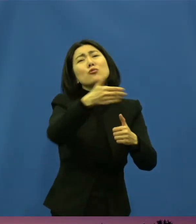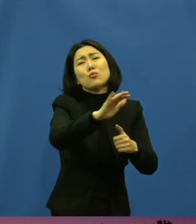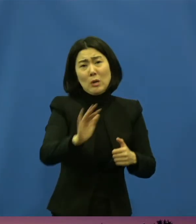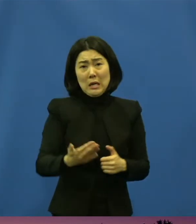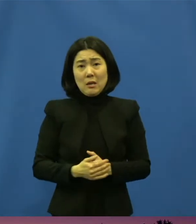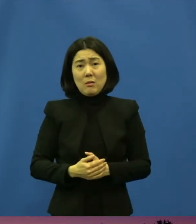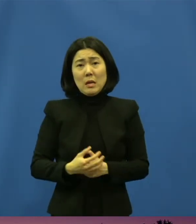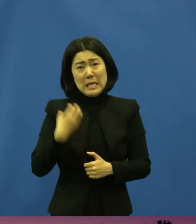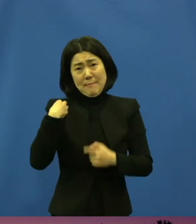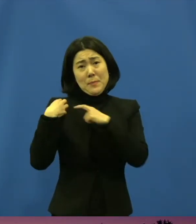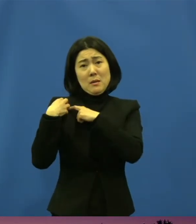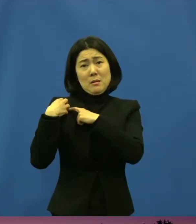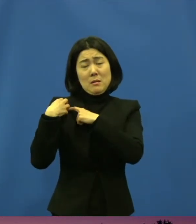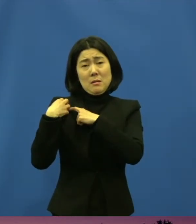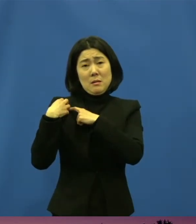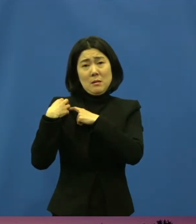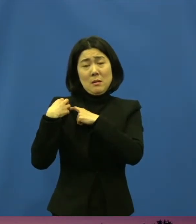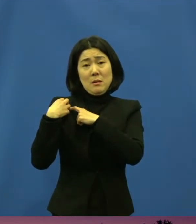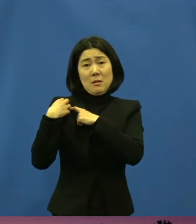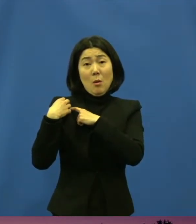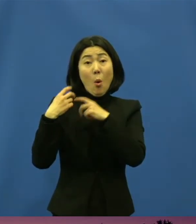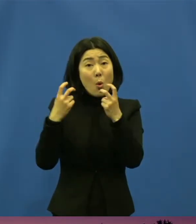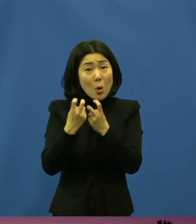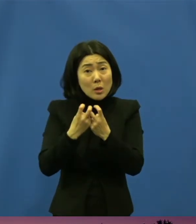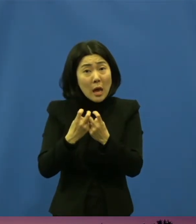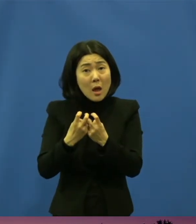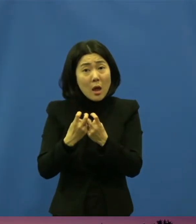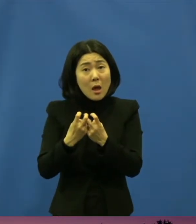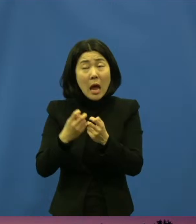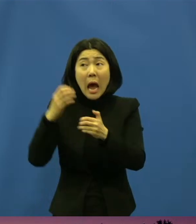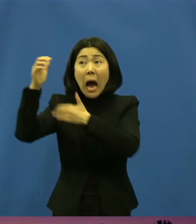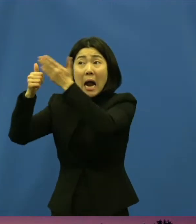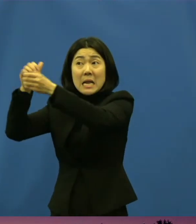근데 문제는 오늘날 그리스도인들이 성경을 많이 안 본다는 거예요.